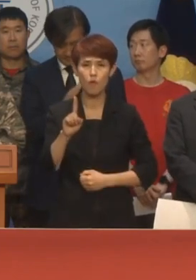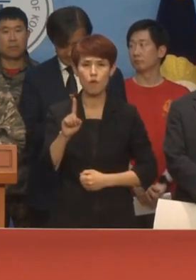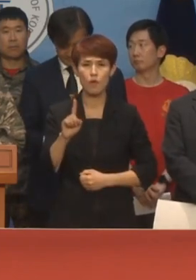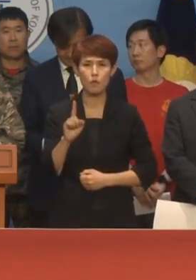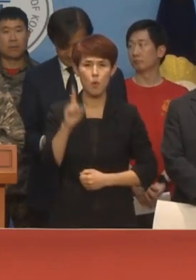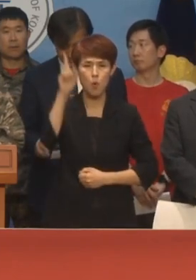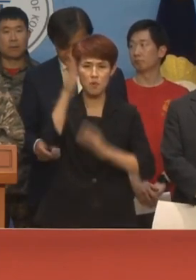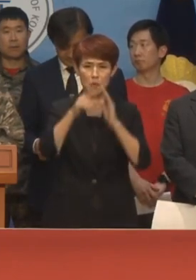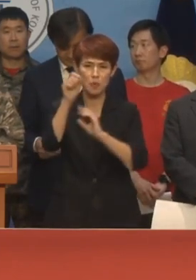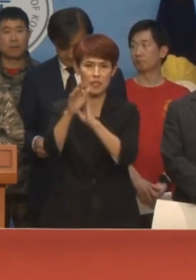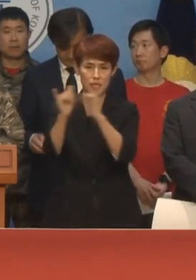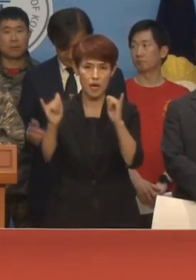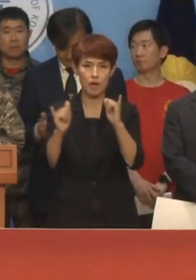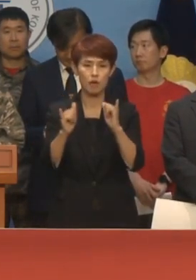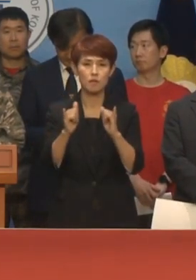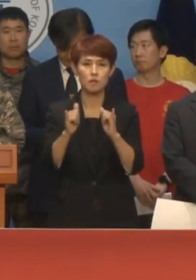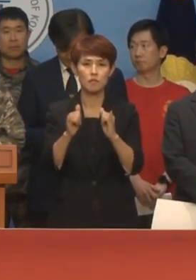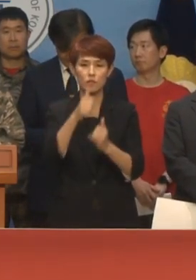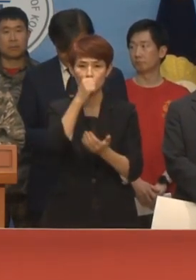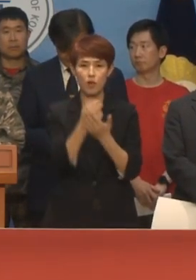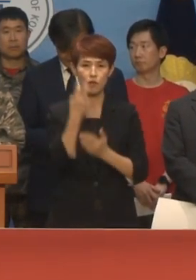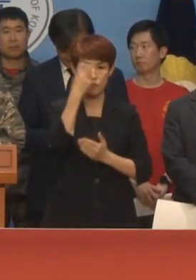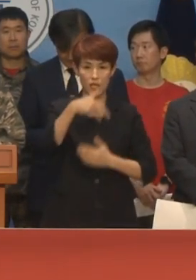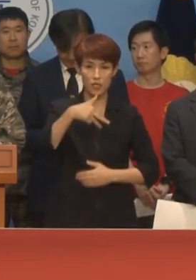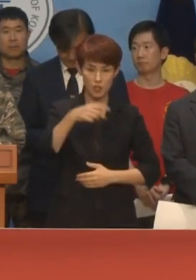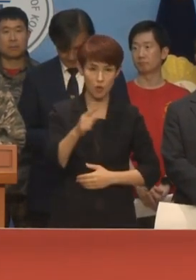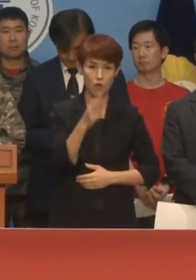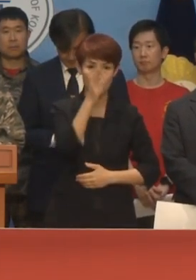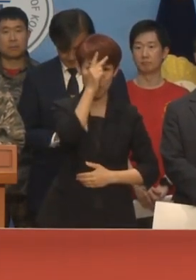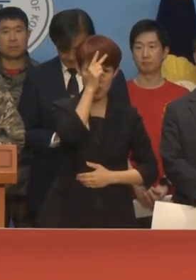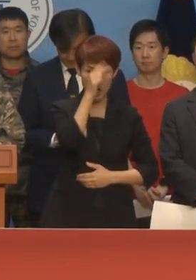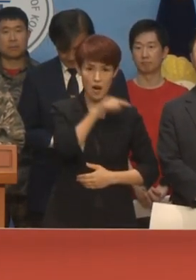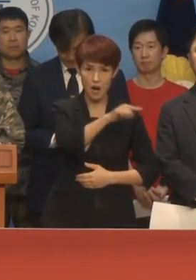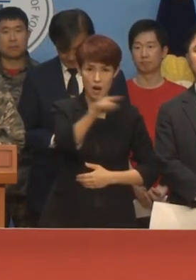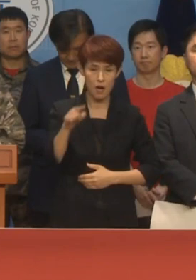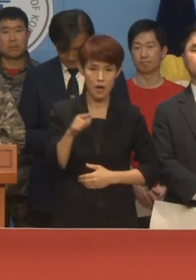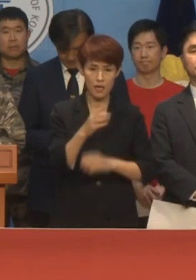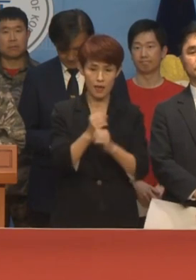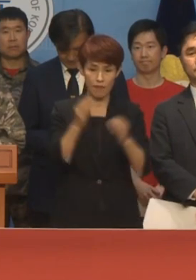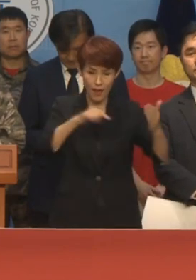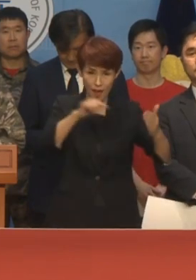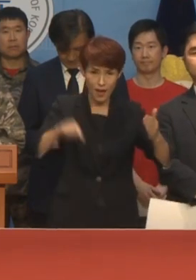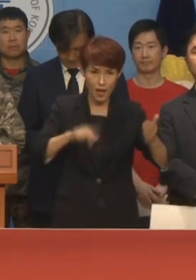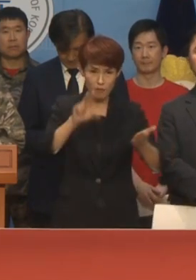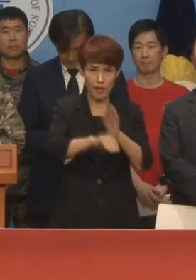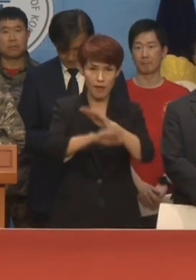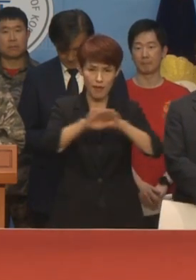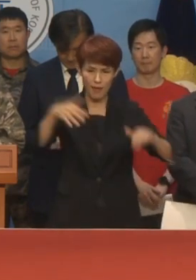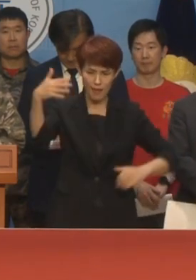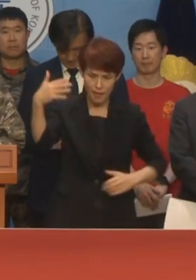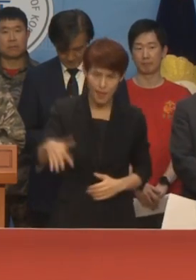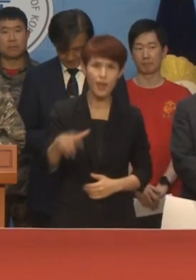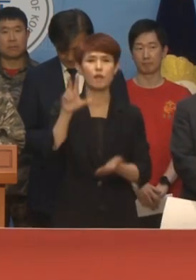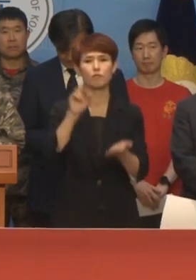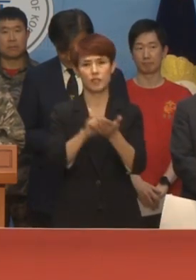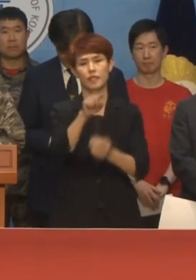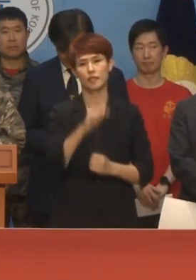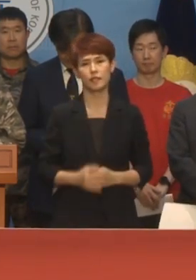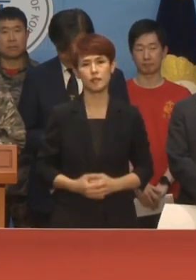고위공직자 범죄수사처와 경찰이 기한 내 숙제를 풀지 못했기 때문입니다.